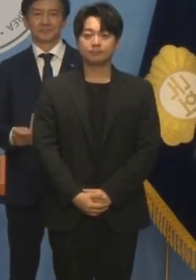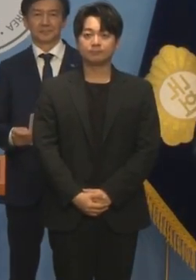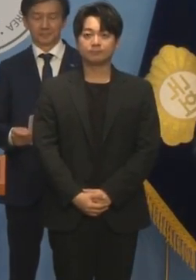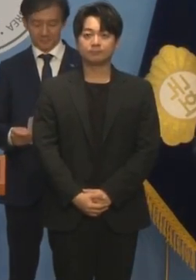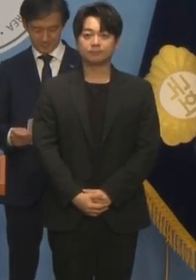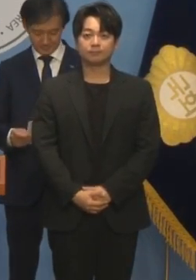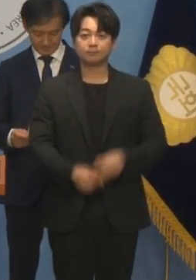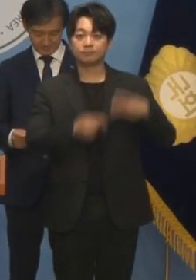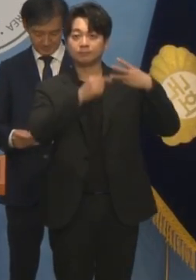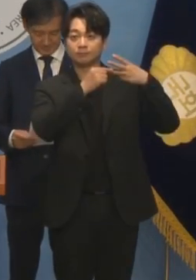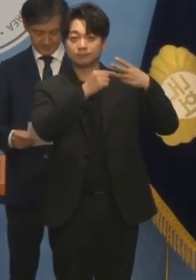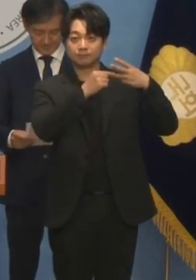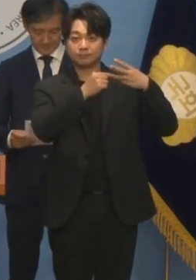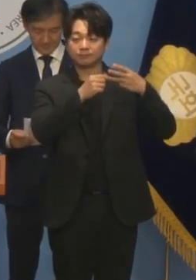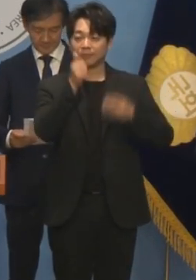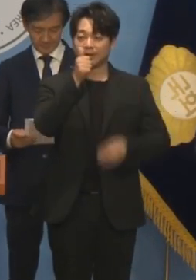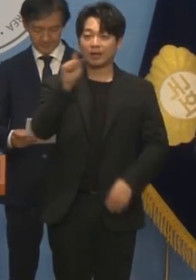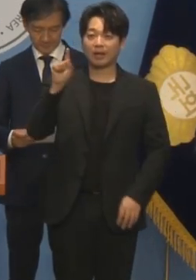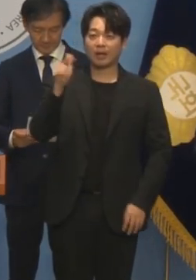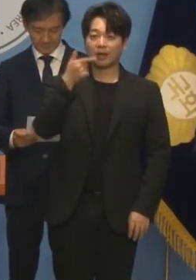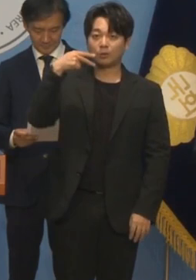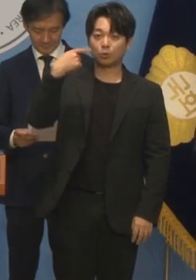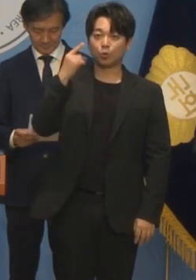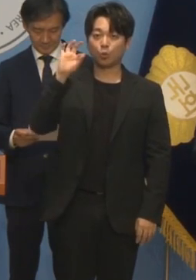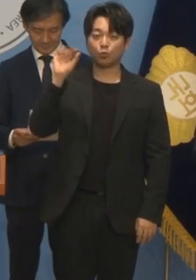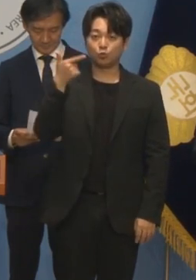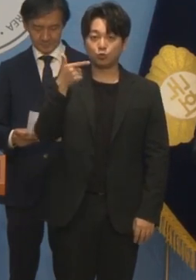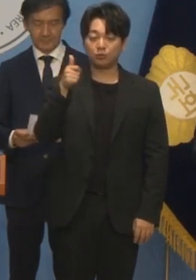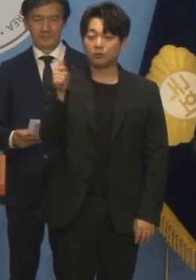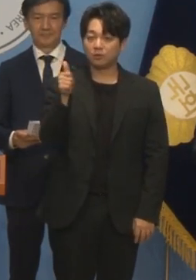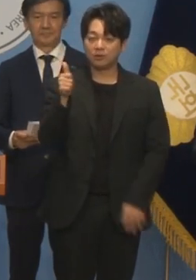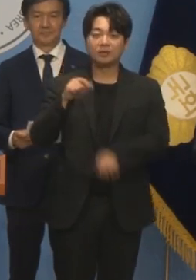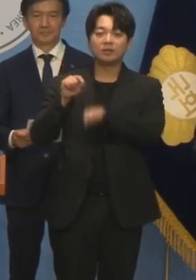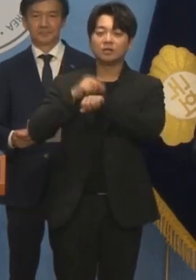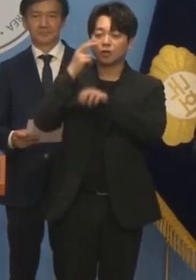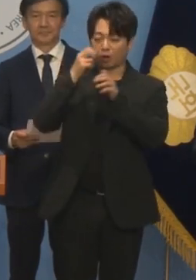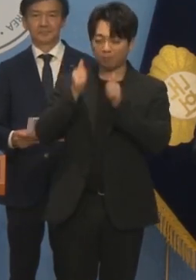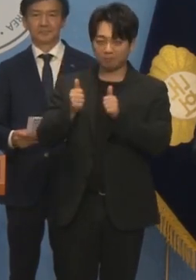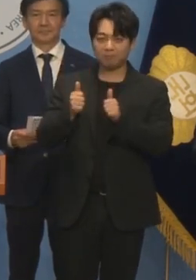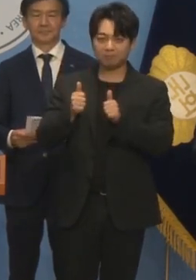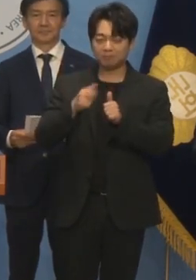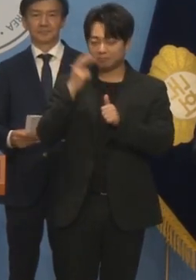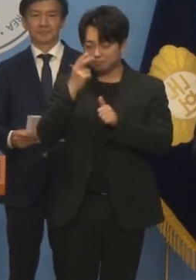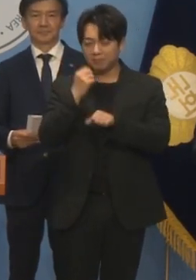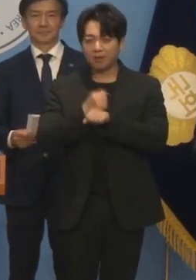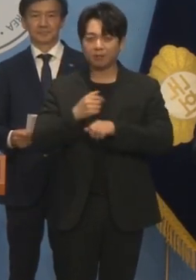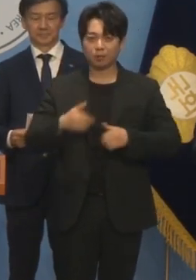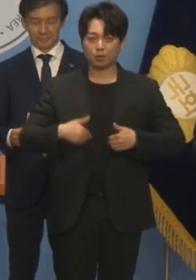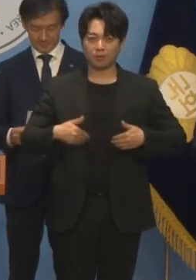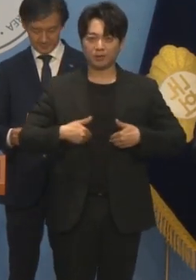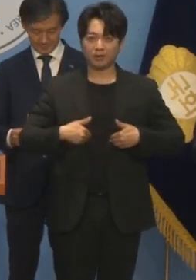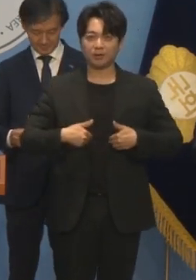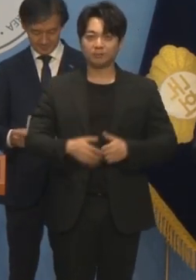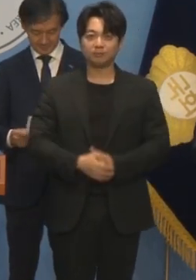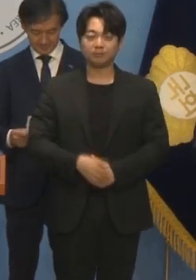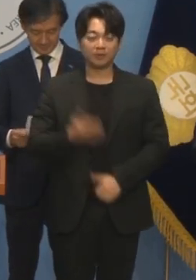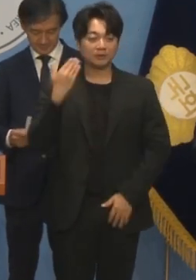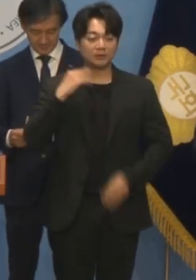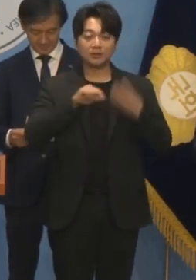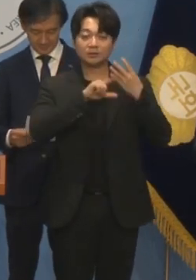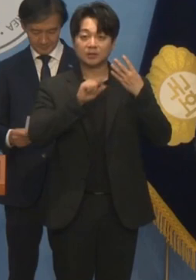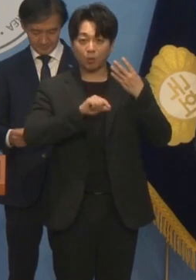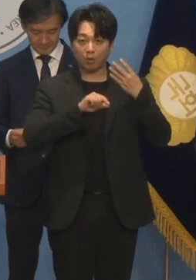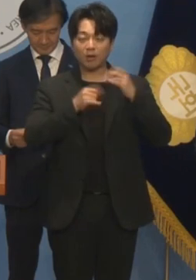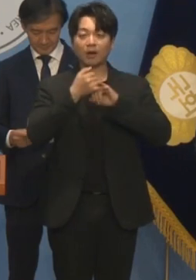세 번째, 한동훈 특검입니다. 총선 때 약속드렸던 혁신당 1호 법안입니다. 이